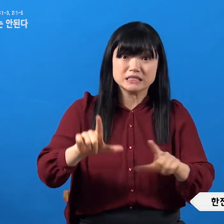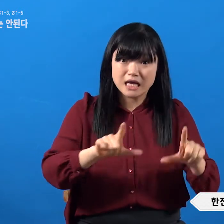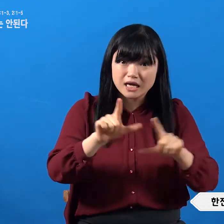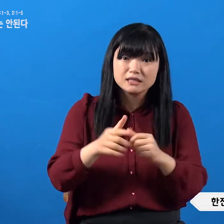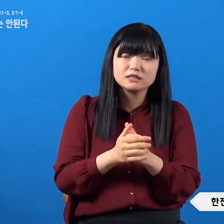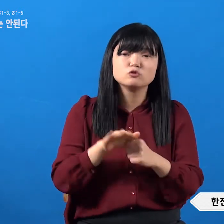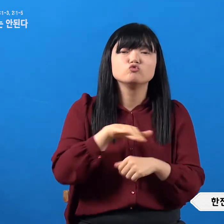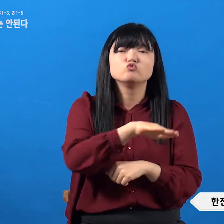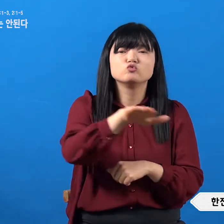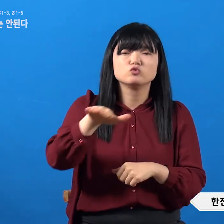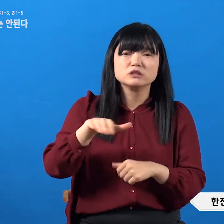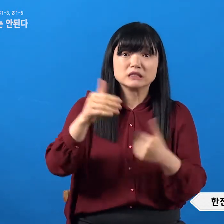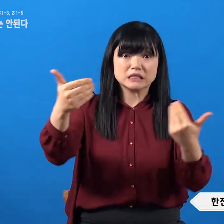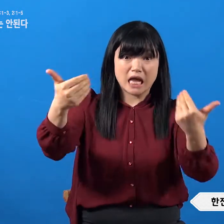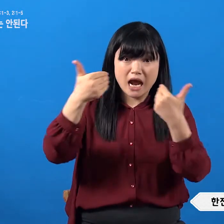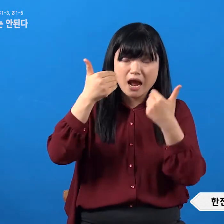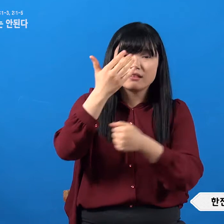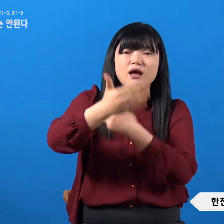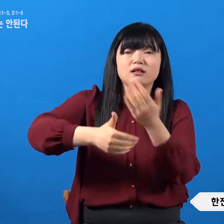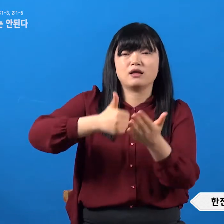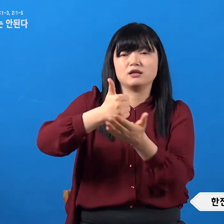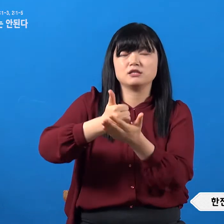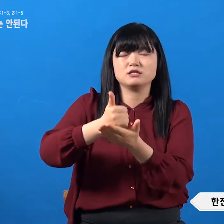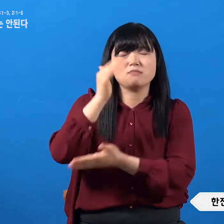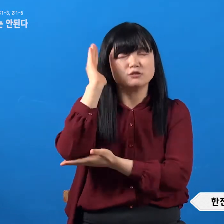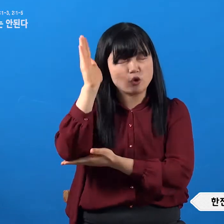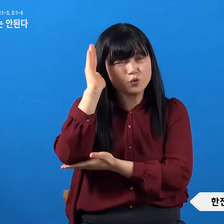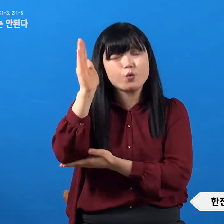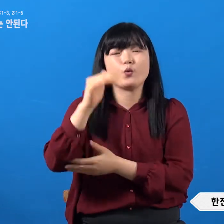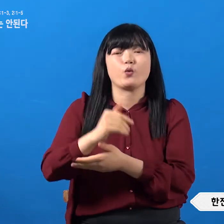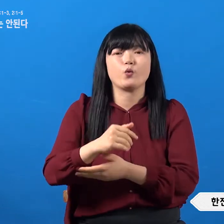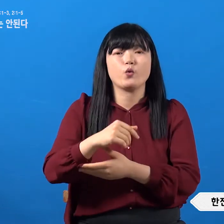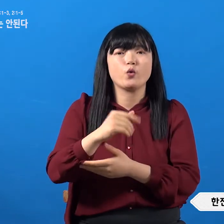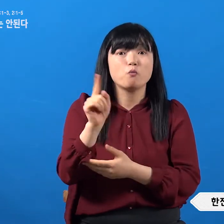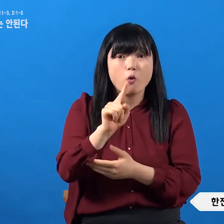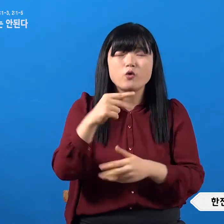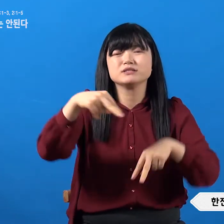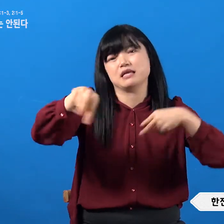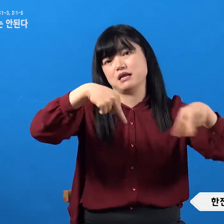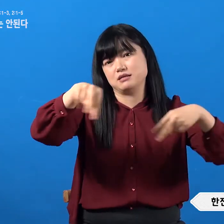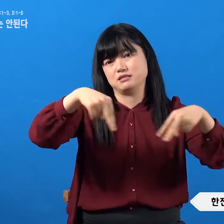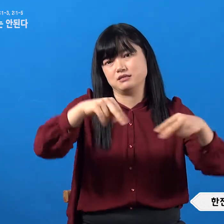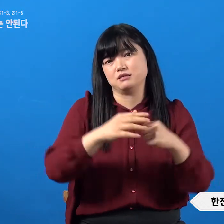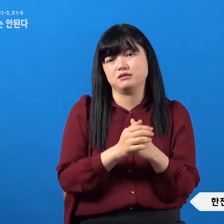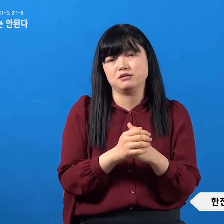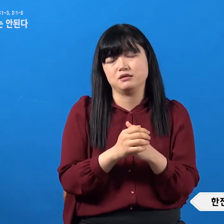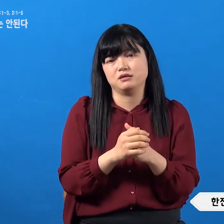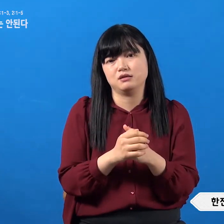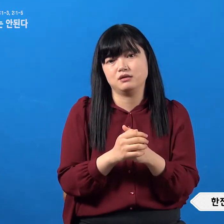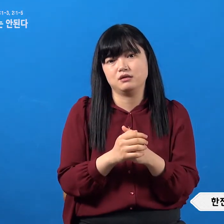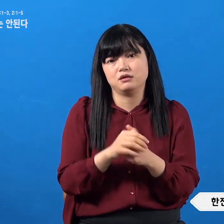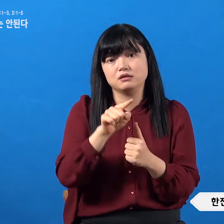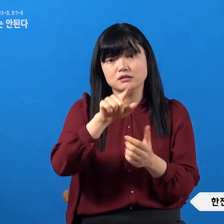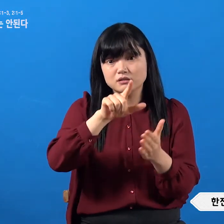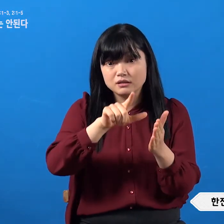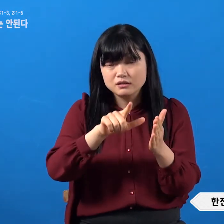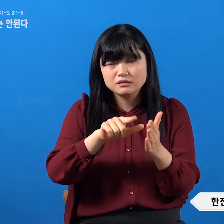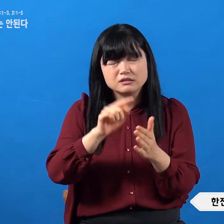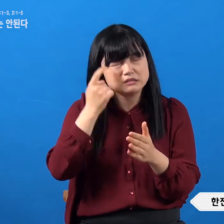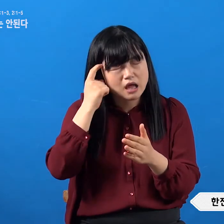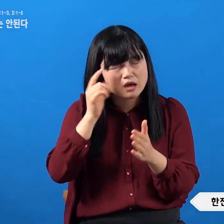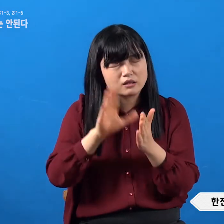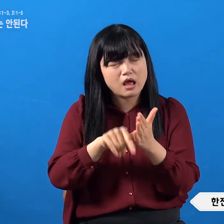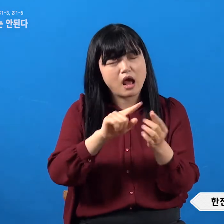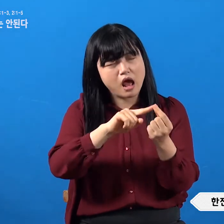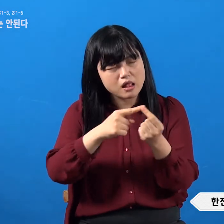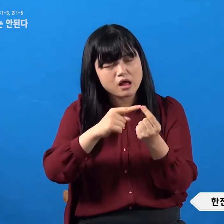사는 우리들을 향하는 하나님의 설교가 바로 사사기입니다. 우리가 그것을 생각하고 한